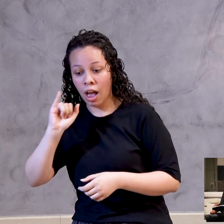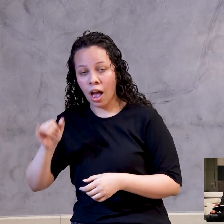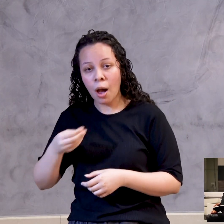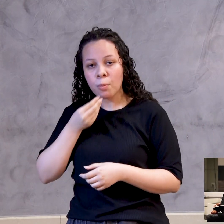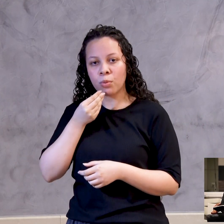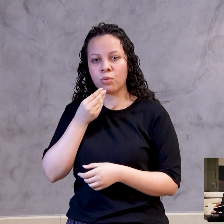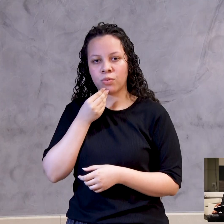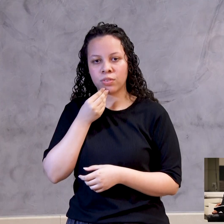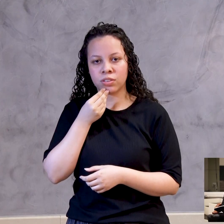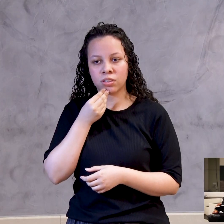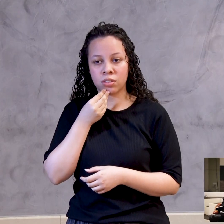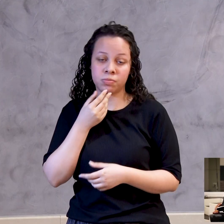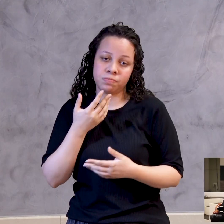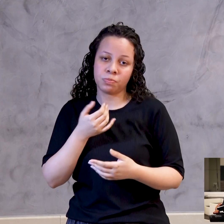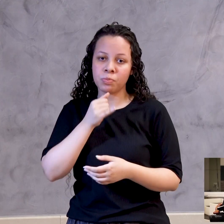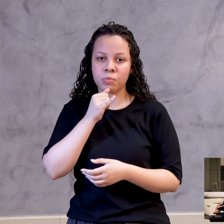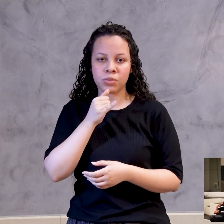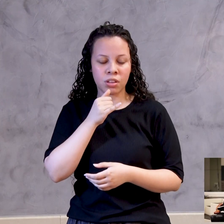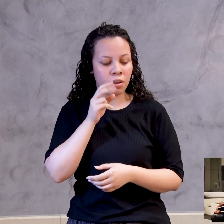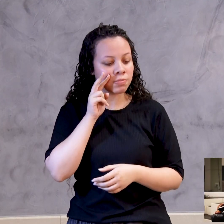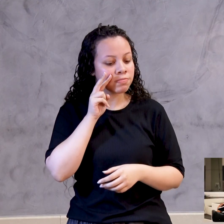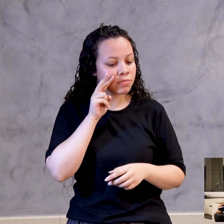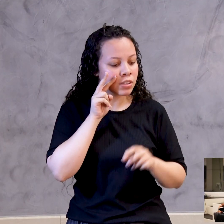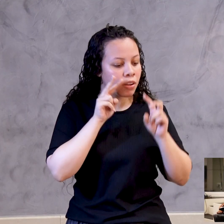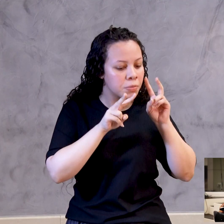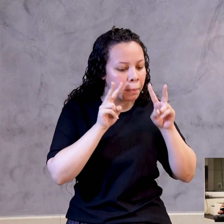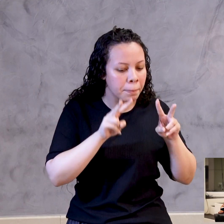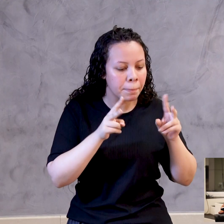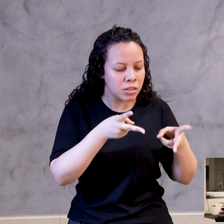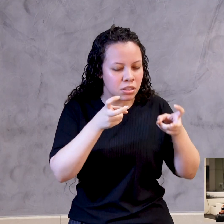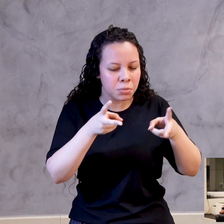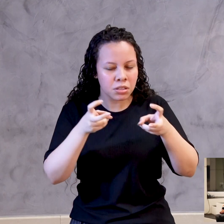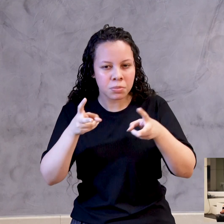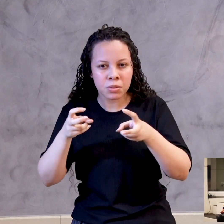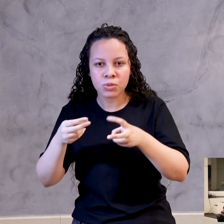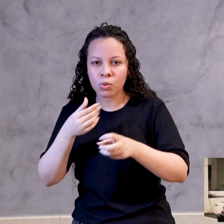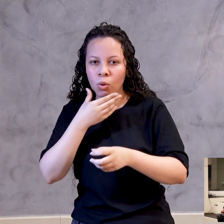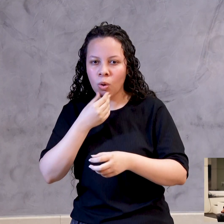Isso aí você vê em todos os lugares. Sim.